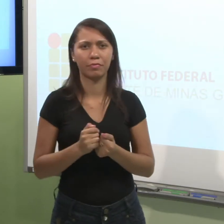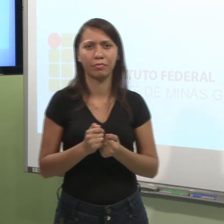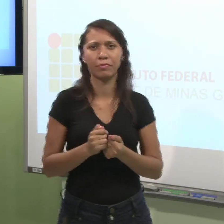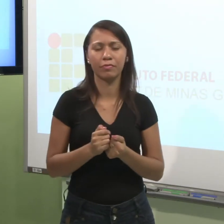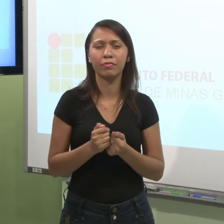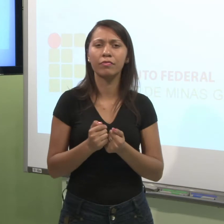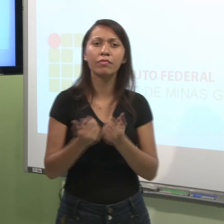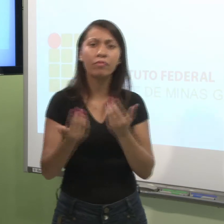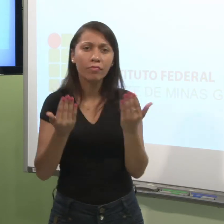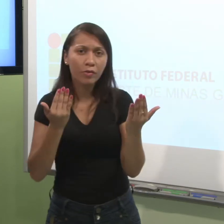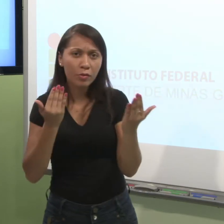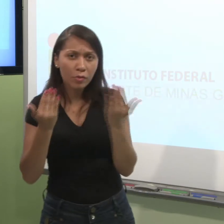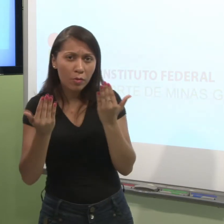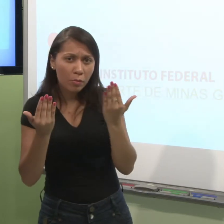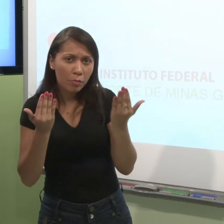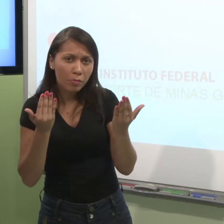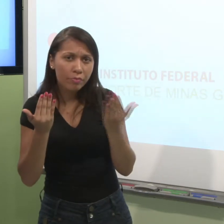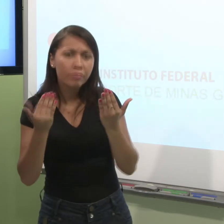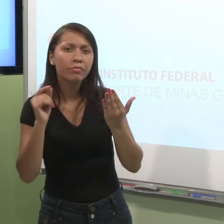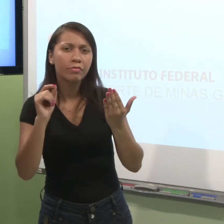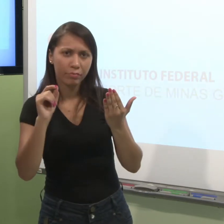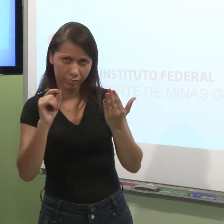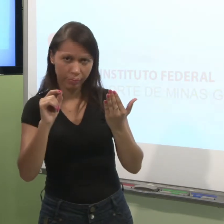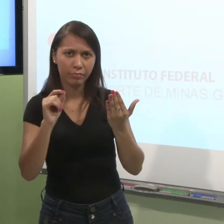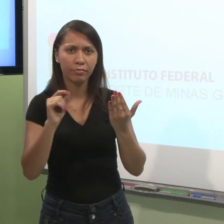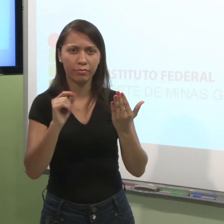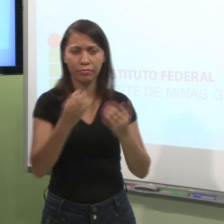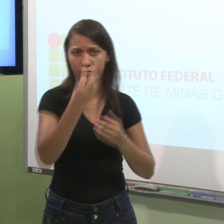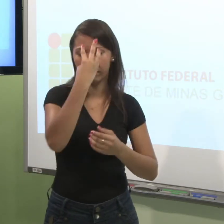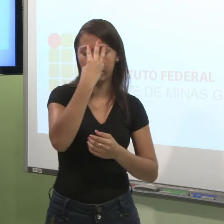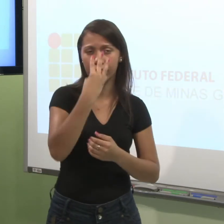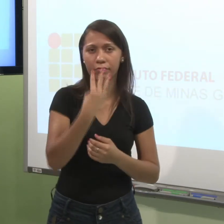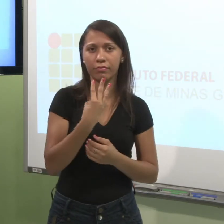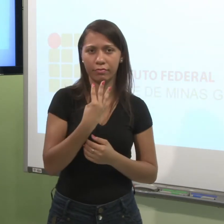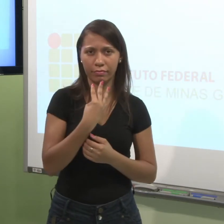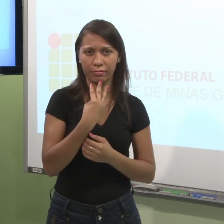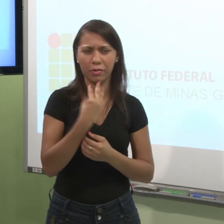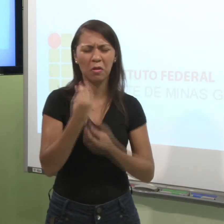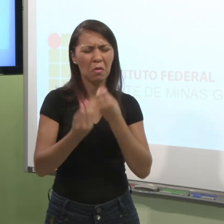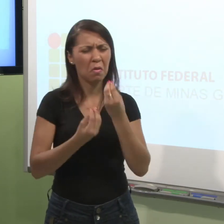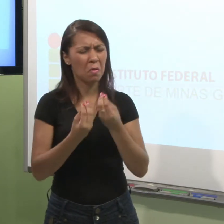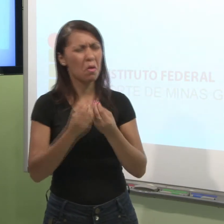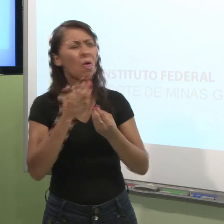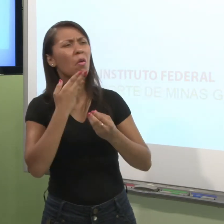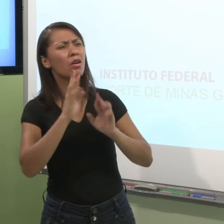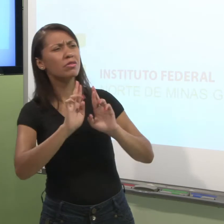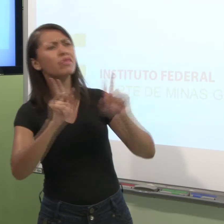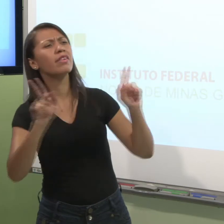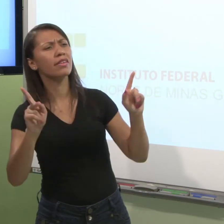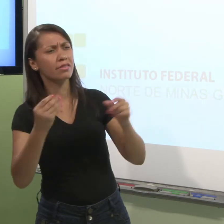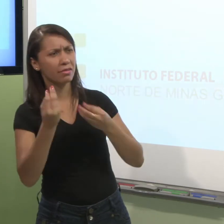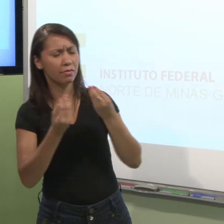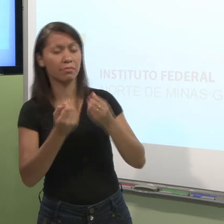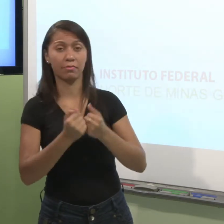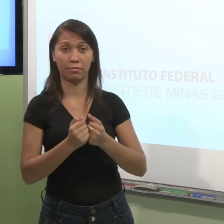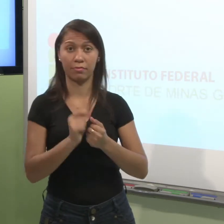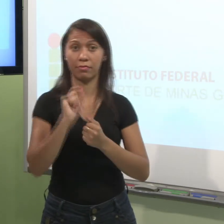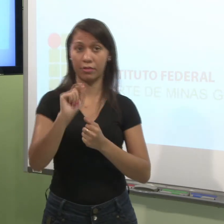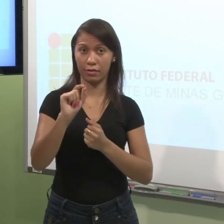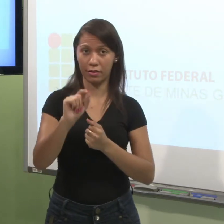semelhante à digitação de texto do processador de texto Word. E qual é a diferença? A diferença é que o ponto de